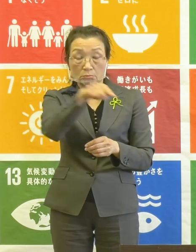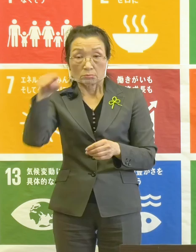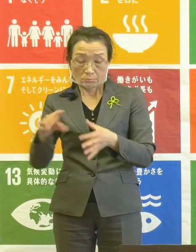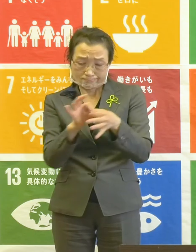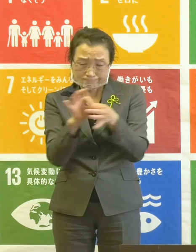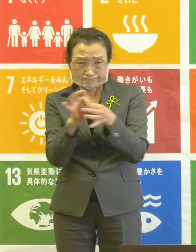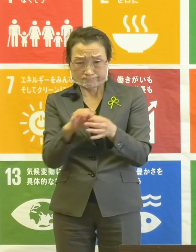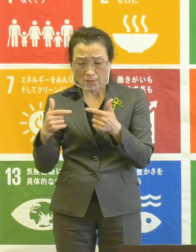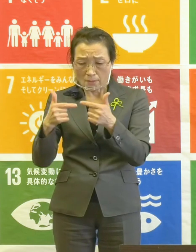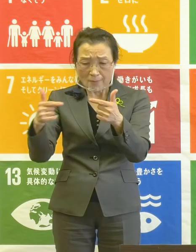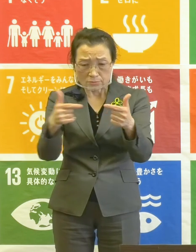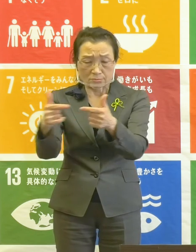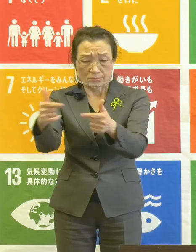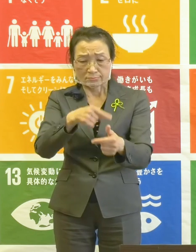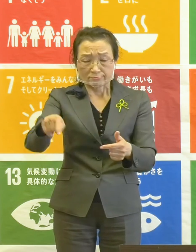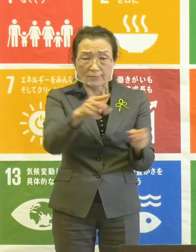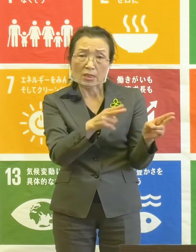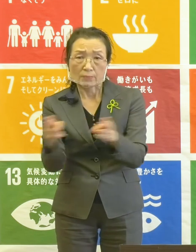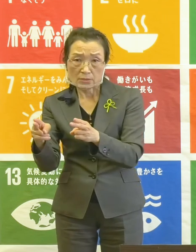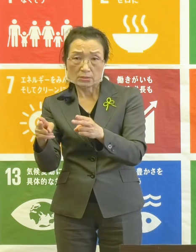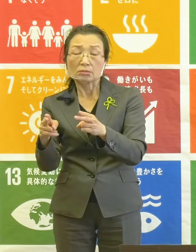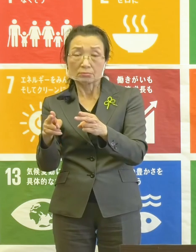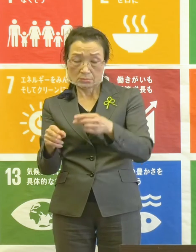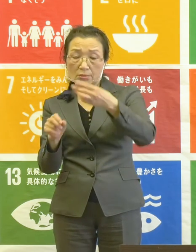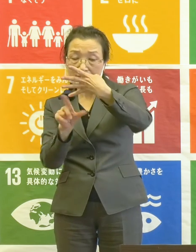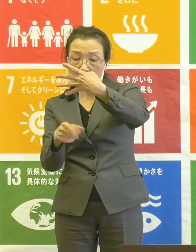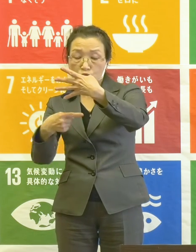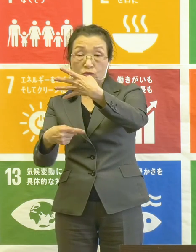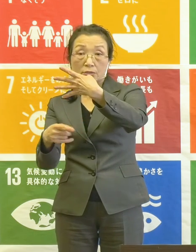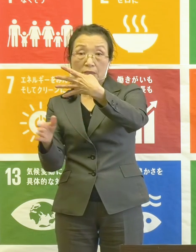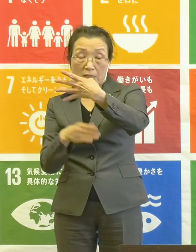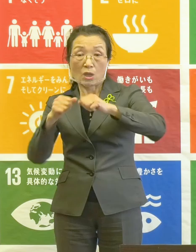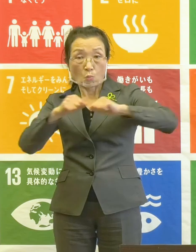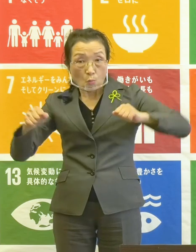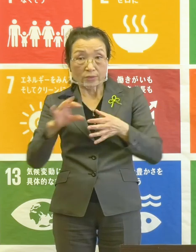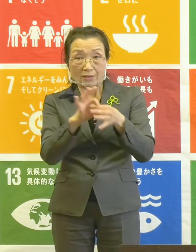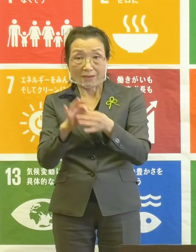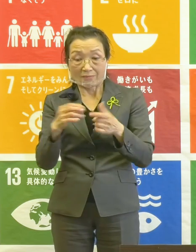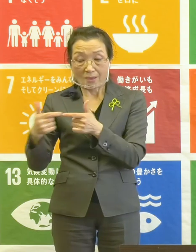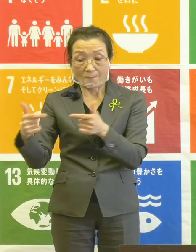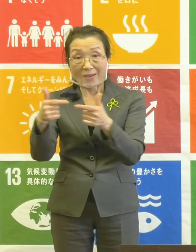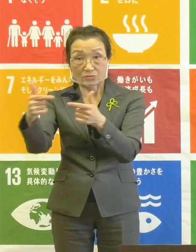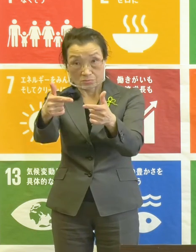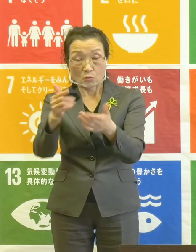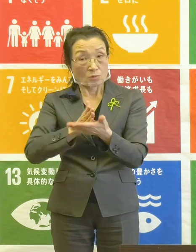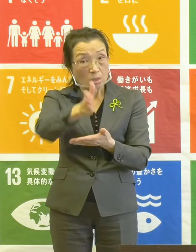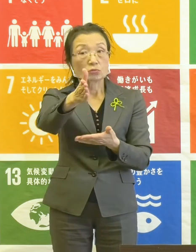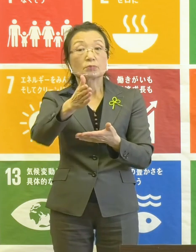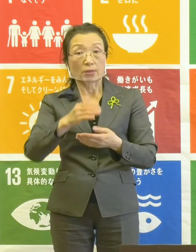バス路線の整備を行い、4月1日から広域連携バスの運行を開始します